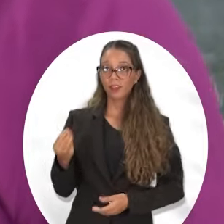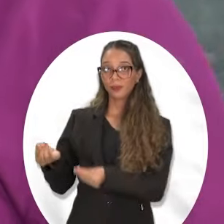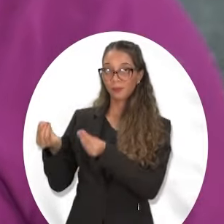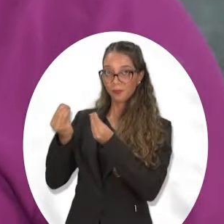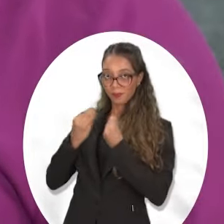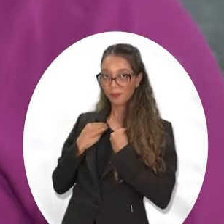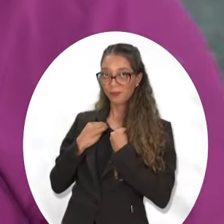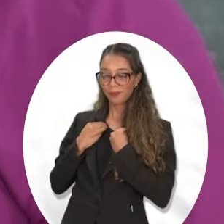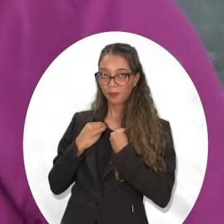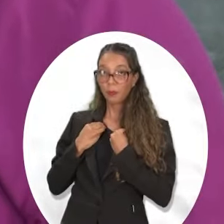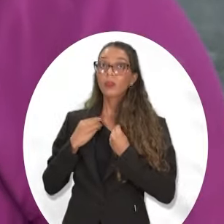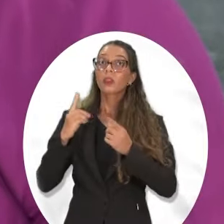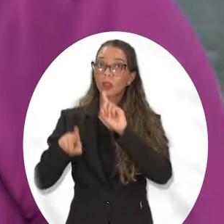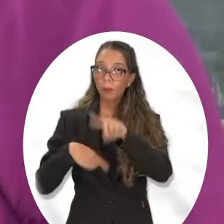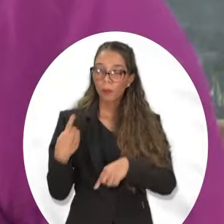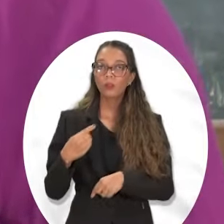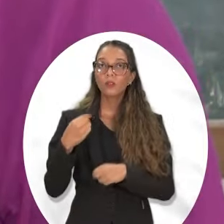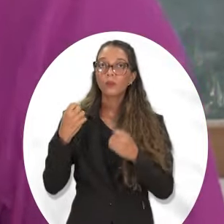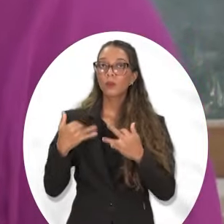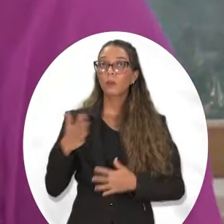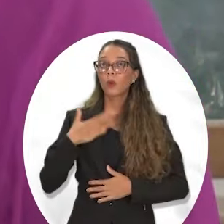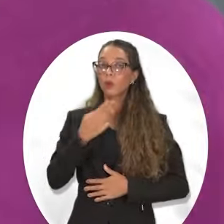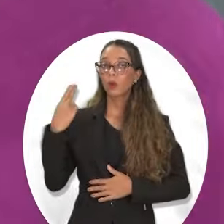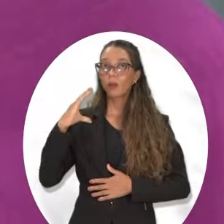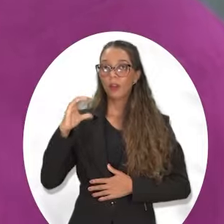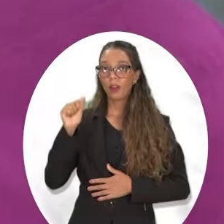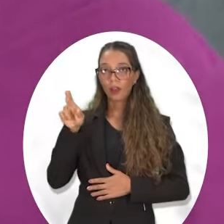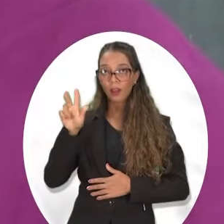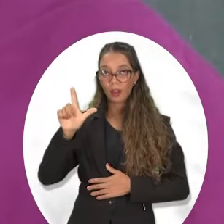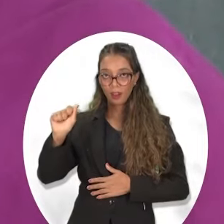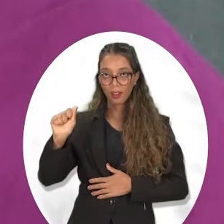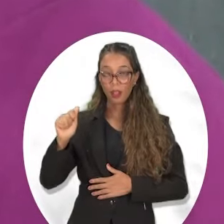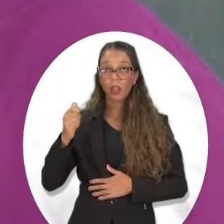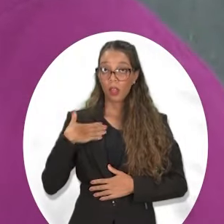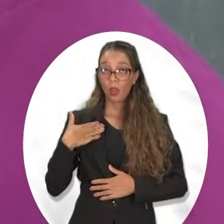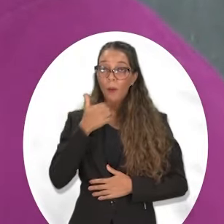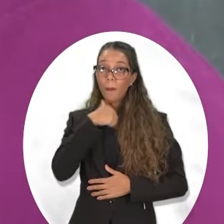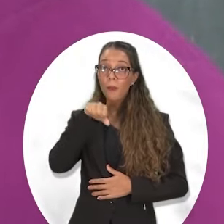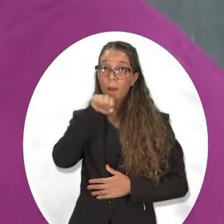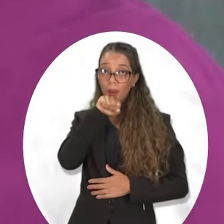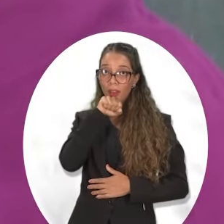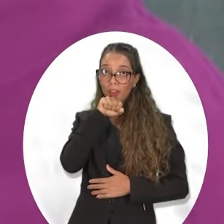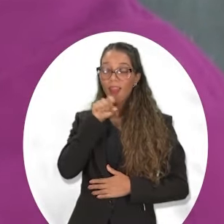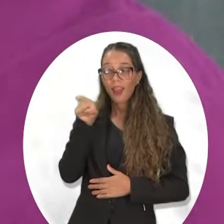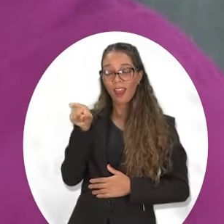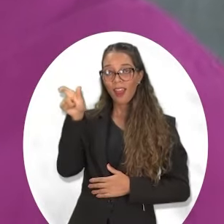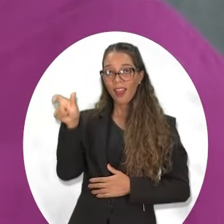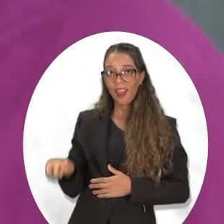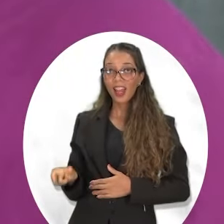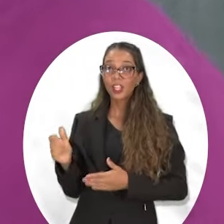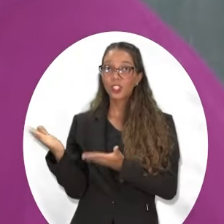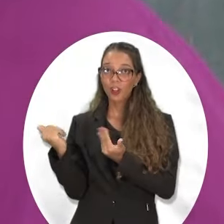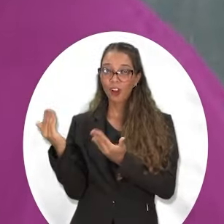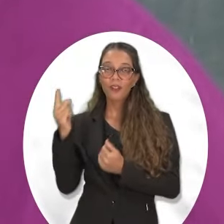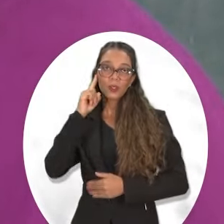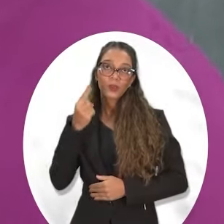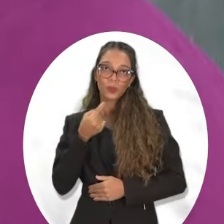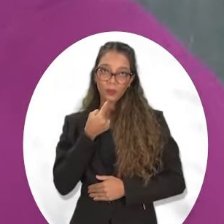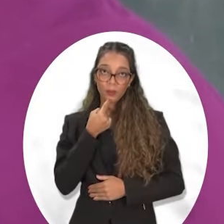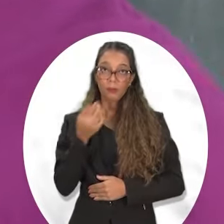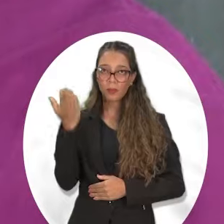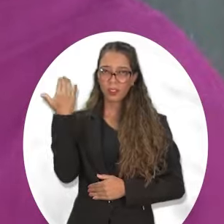falo qual que é o meu nome, que é Carla. Eu sou mãe de uma pessoa surda, uma jovem surda,